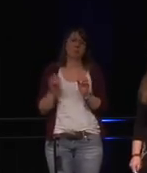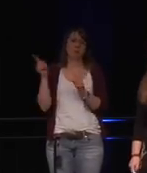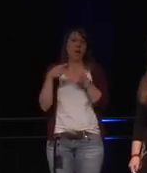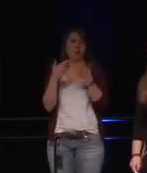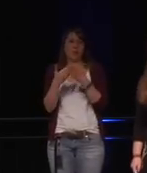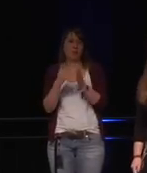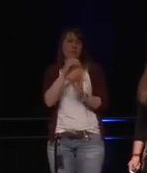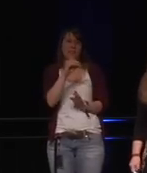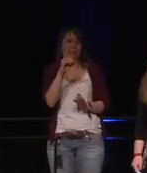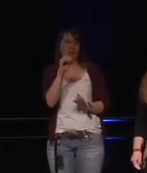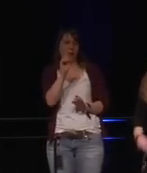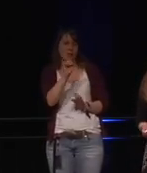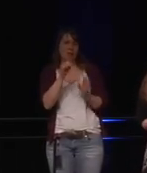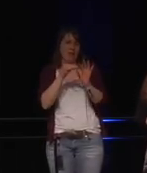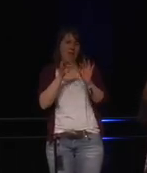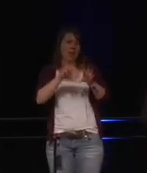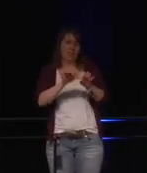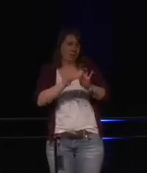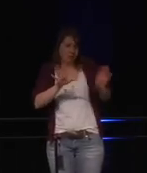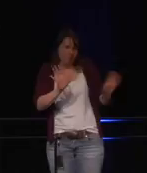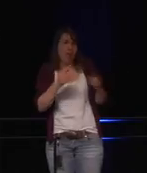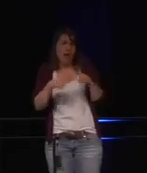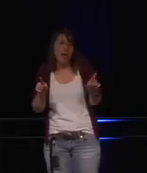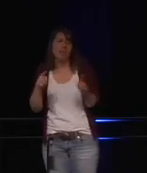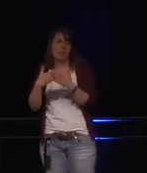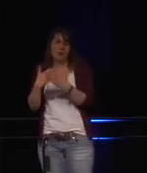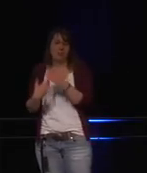otro ejemplo que no tiene nada que ver con DDoS,